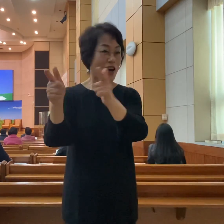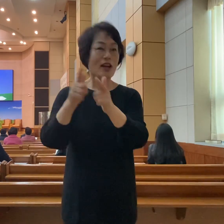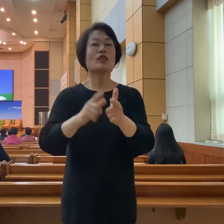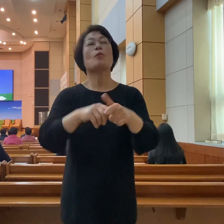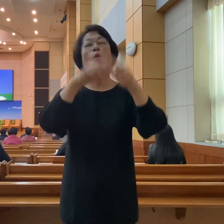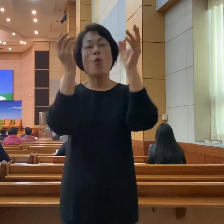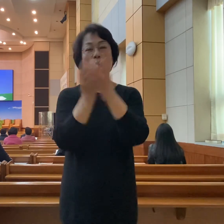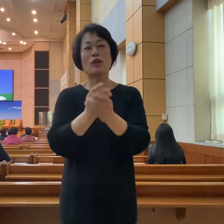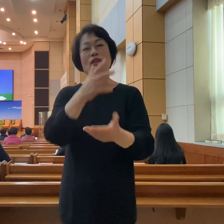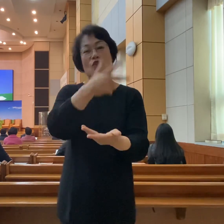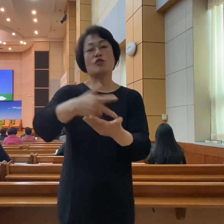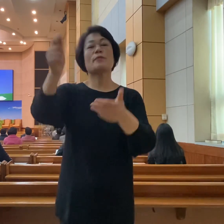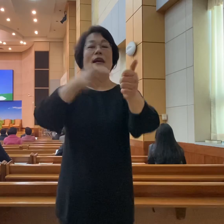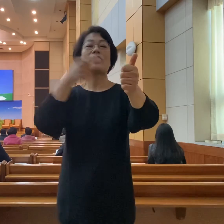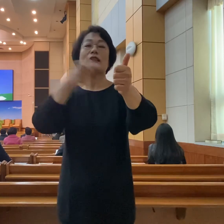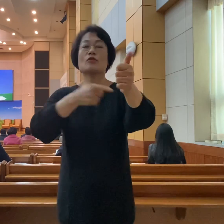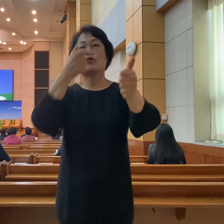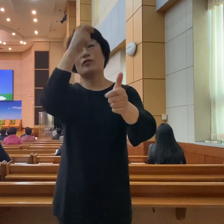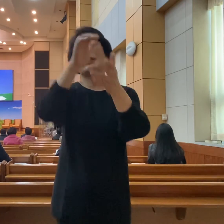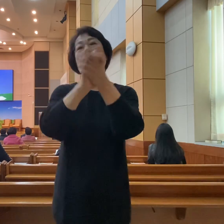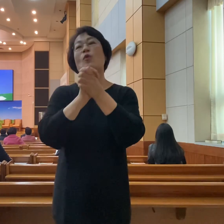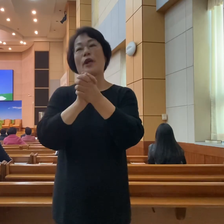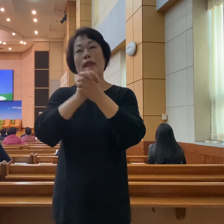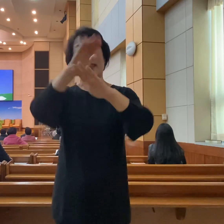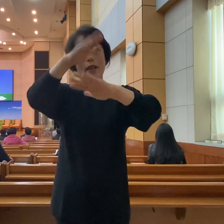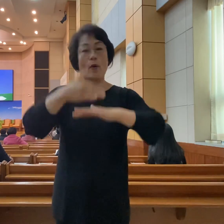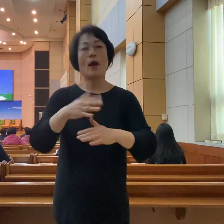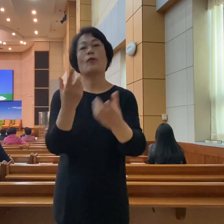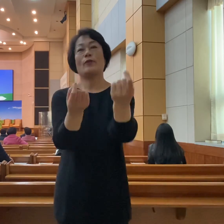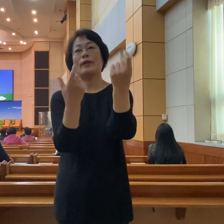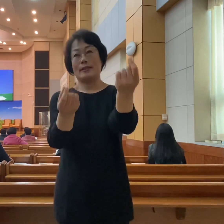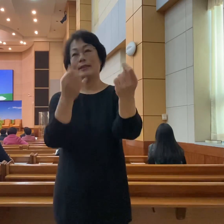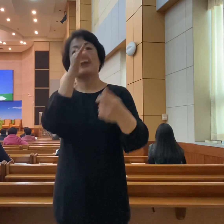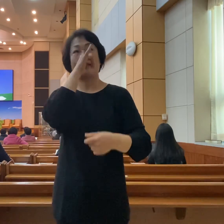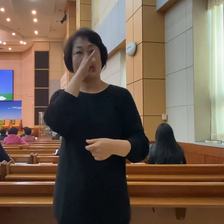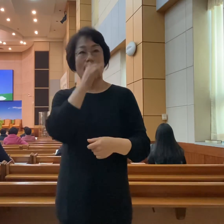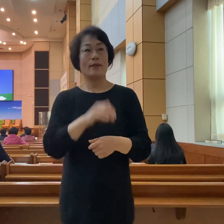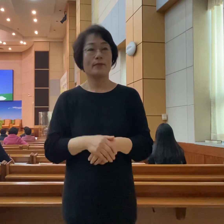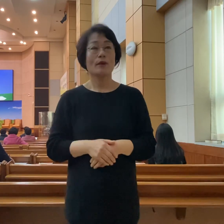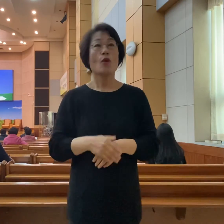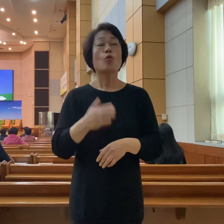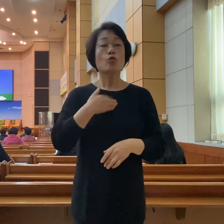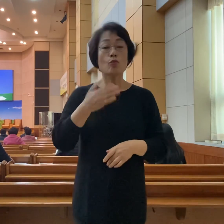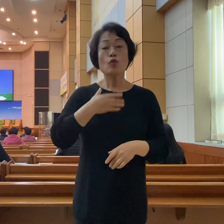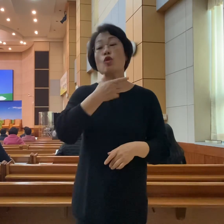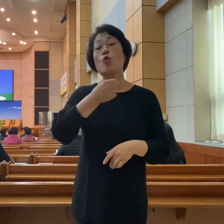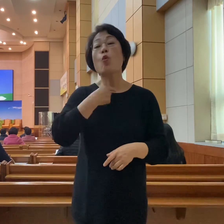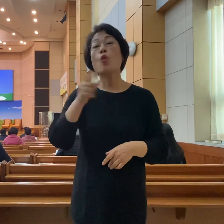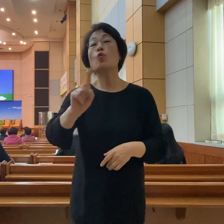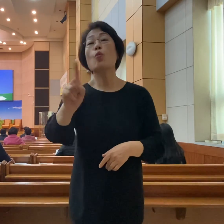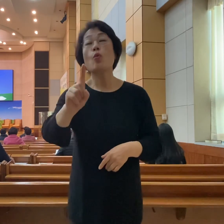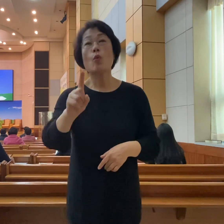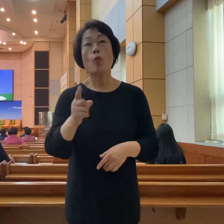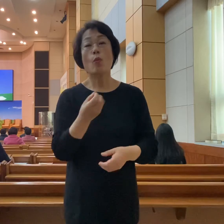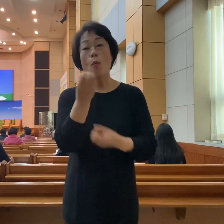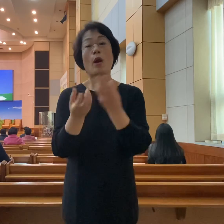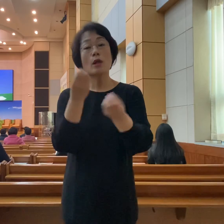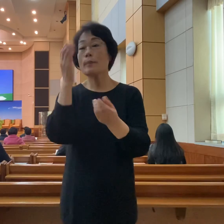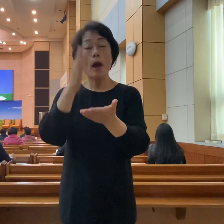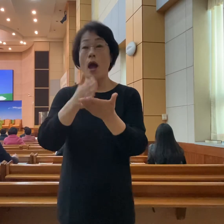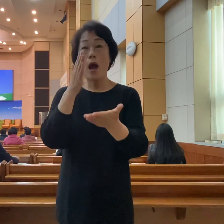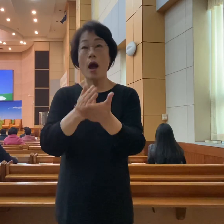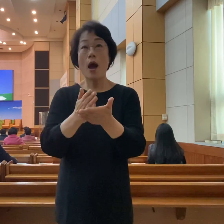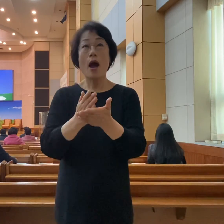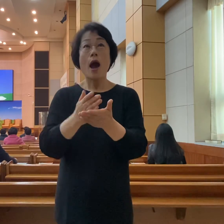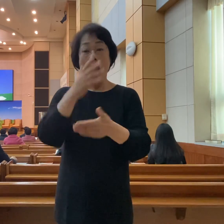것이 주기도에 다 있는 것이고 그럼 목사님 내 소원도 있는데 그러면은 그 아래지 말라고만 하나님의